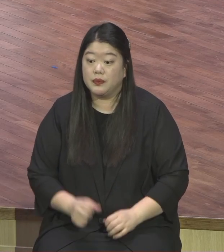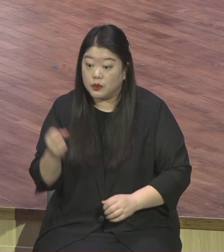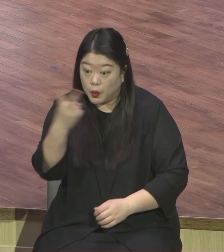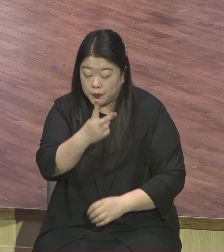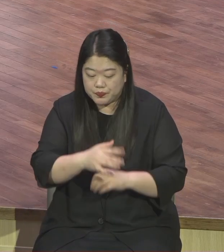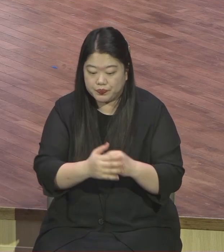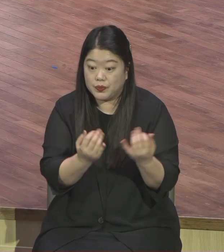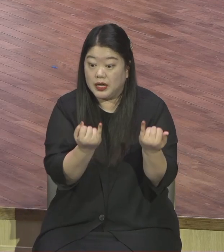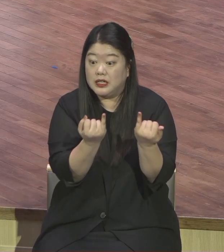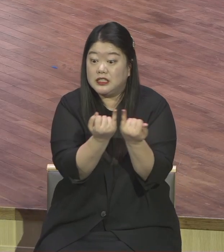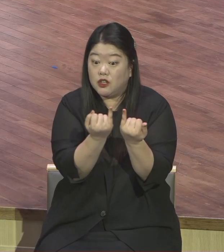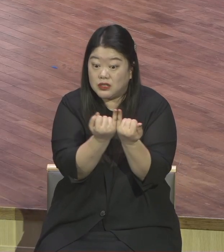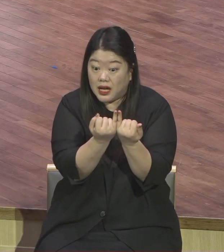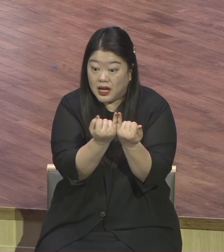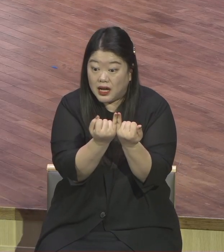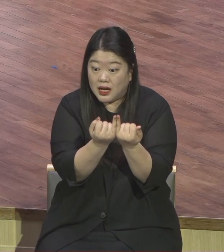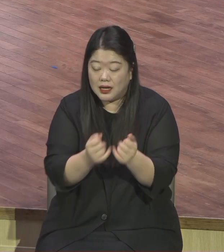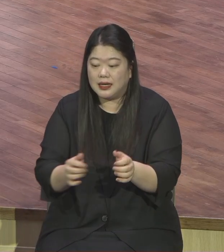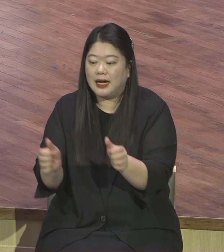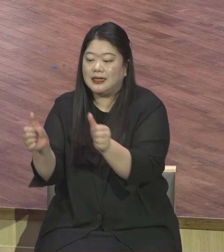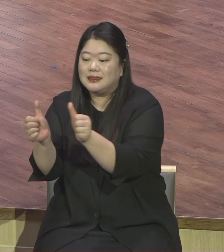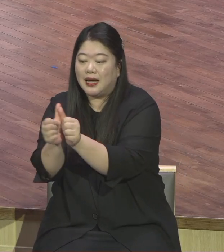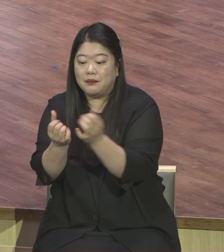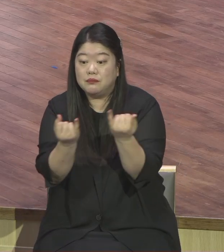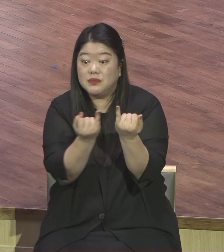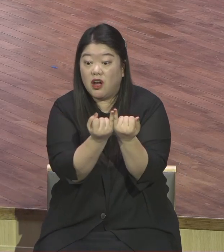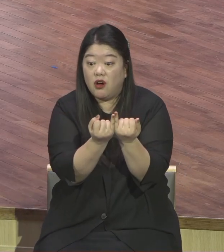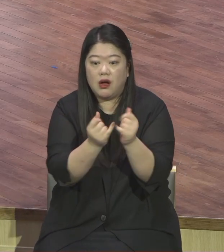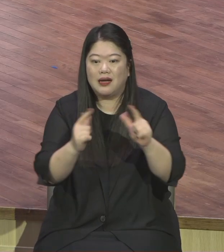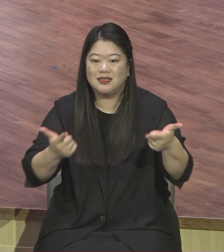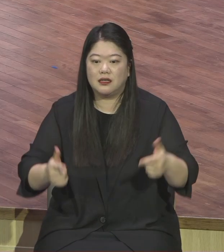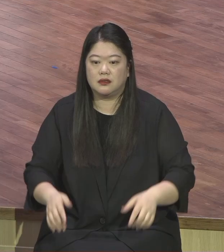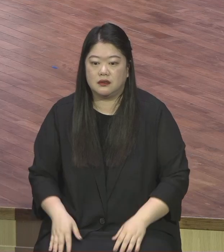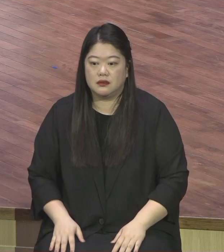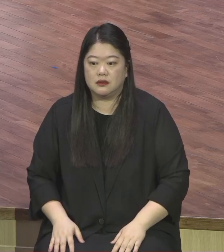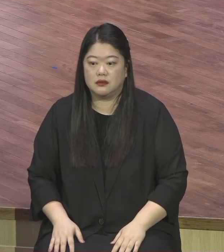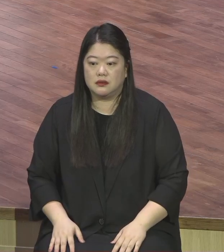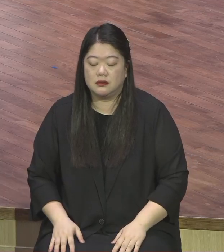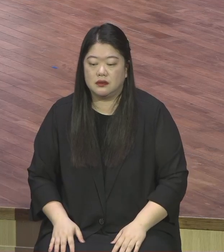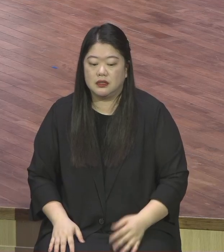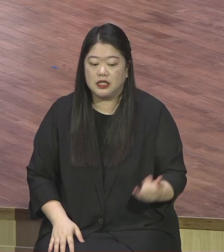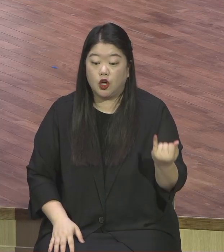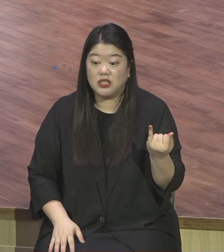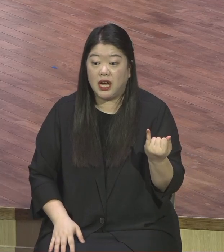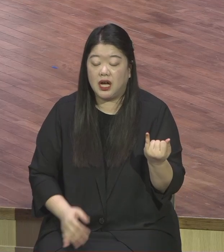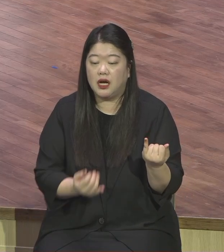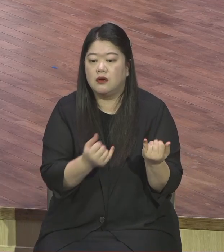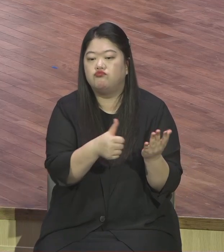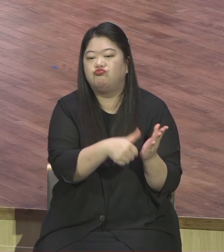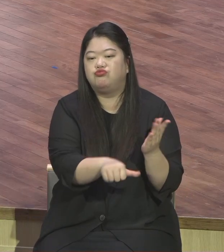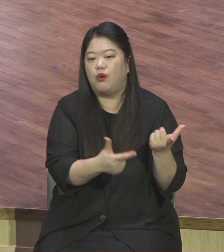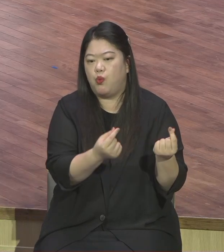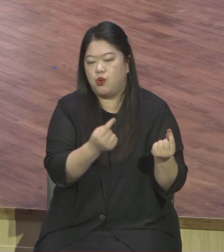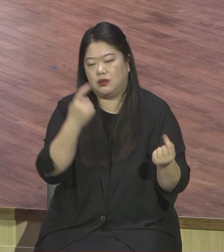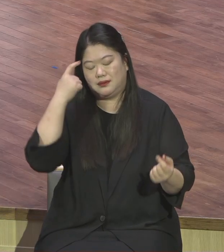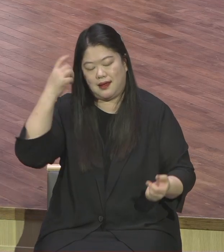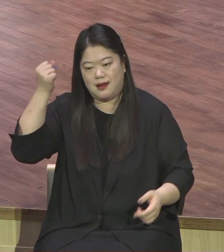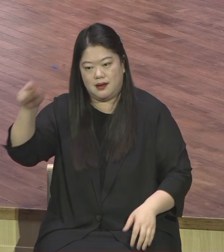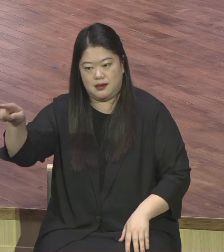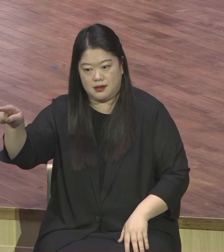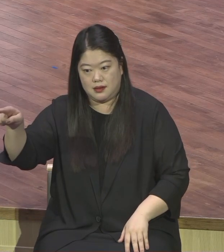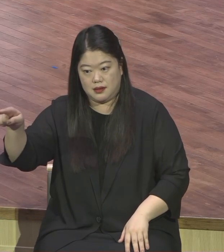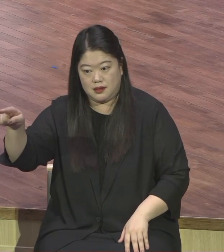여자들은요, 남자의 하나의 부속품이지, 그 여자를 사람 취급을 안 해요. 이 탈레반들이.